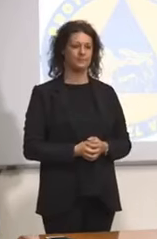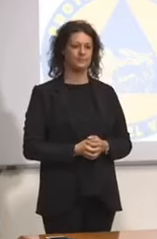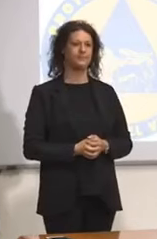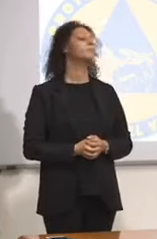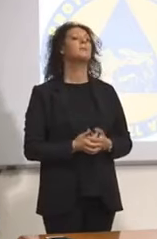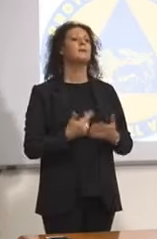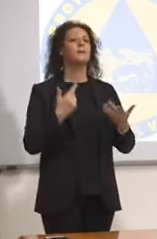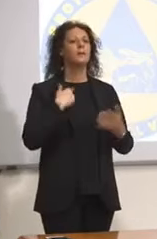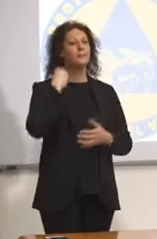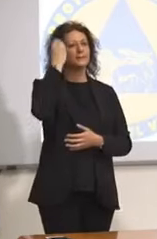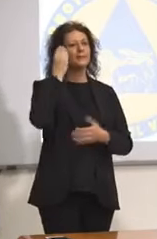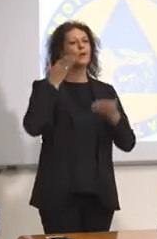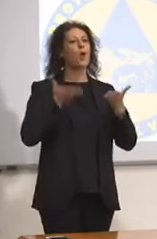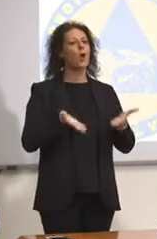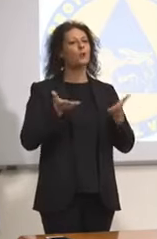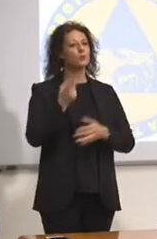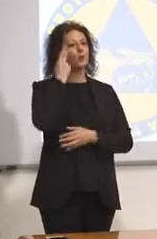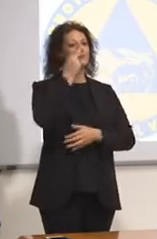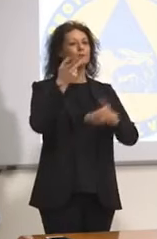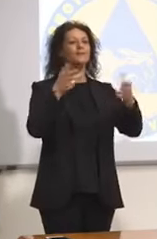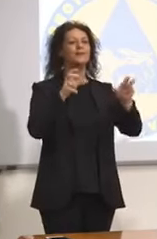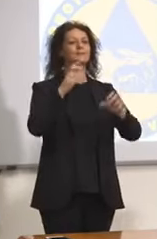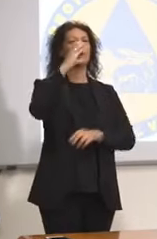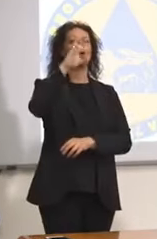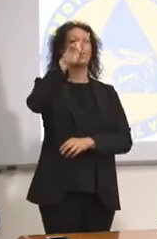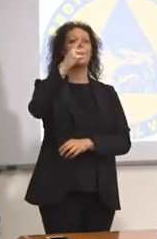Stavo pensando, ho visto Crozza oggi, me l'ha fatto vedere.